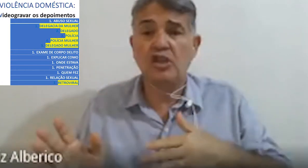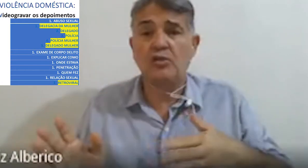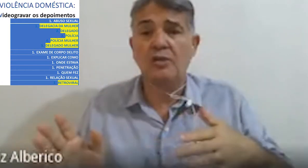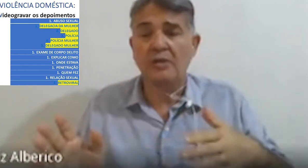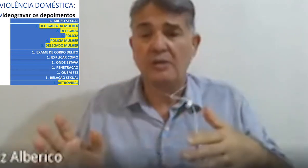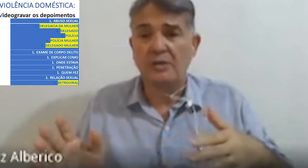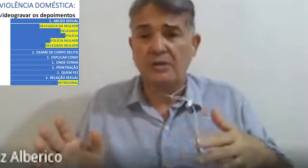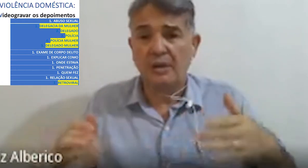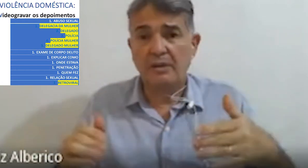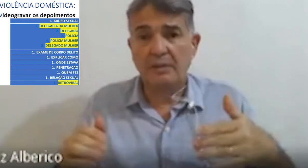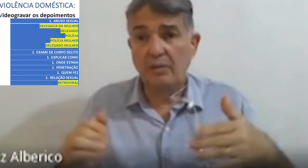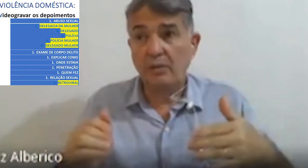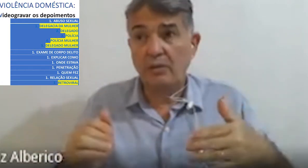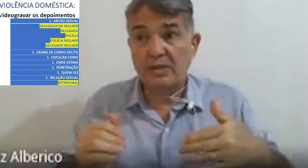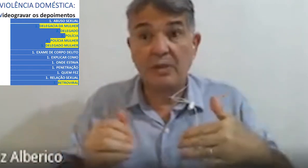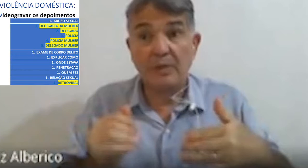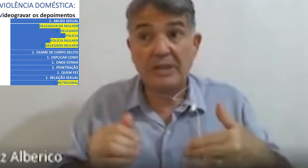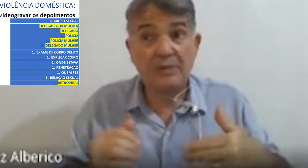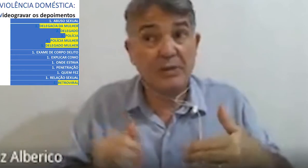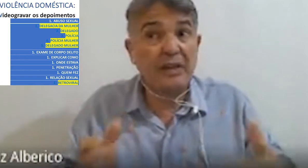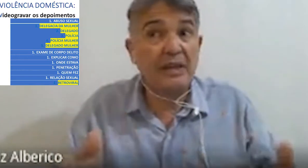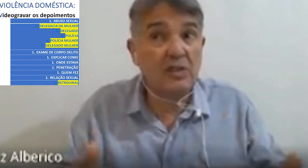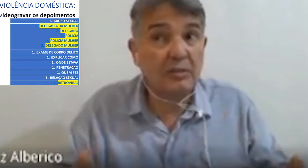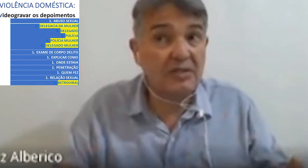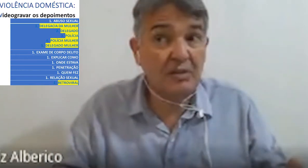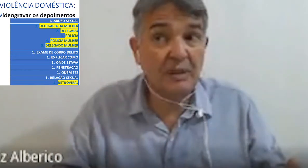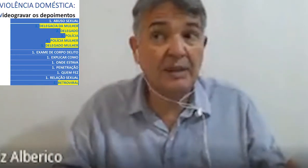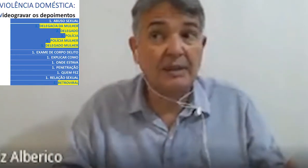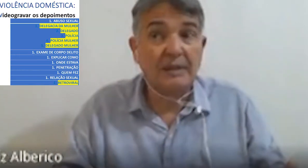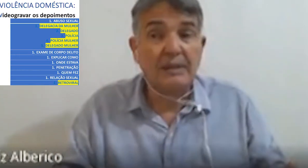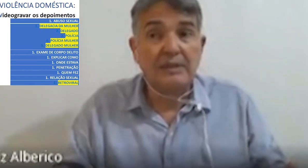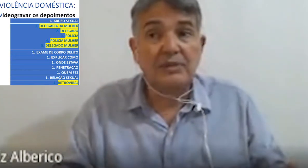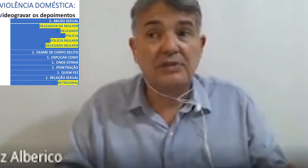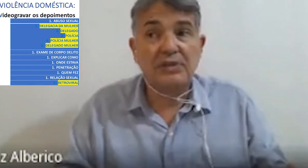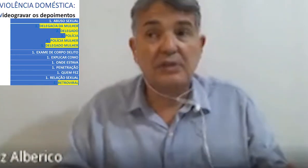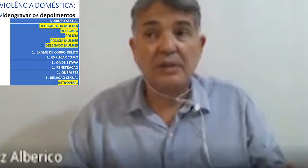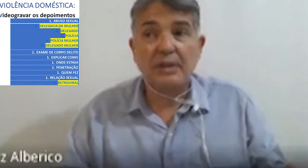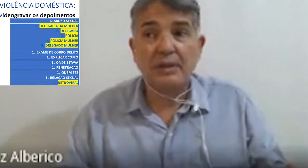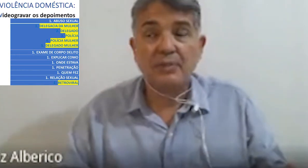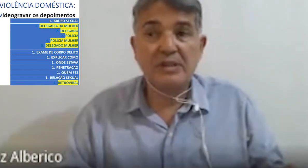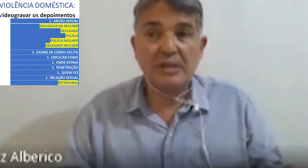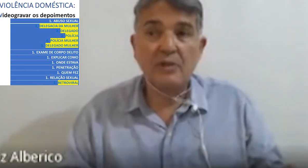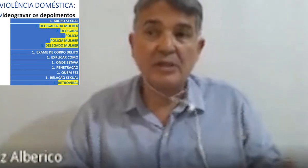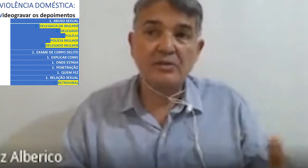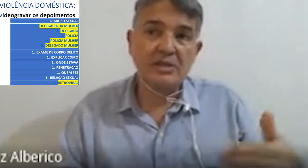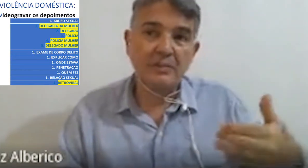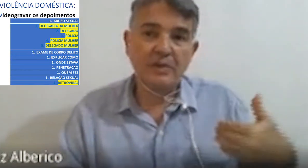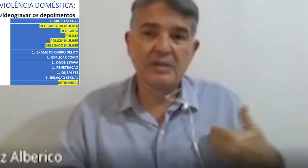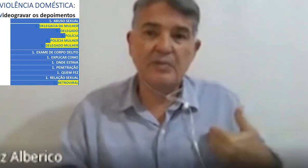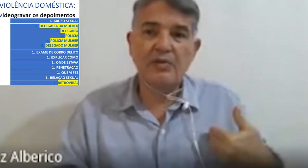registro. Né? Você vai, por exemplo, você não vai estar registrando porque você não é policial, mas você pode ser o